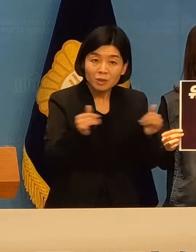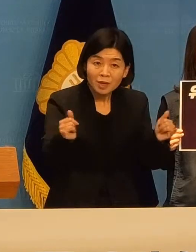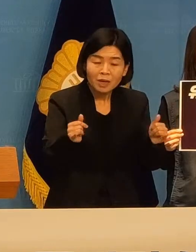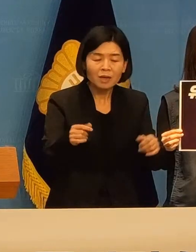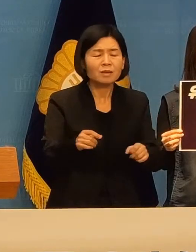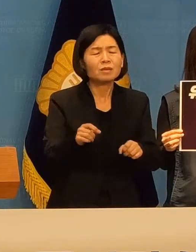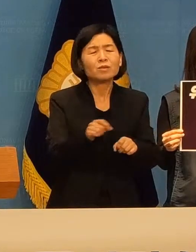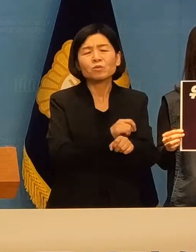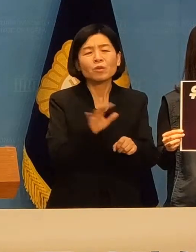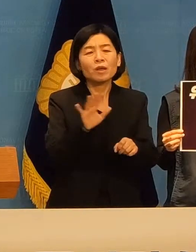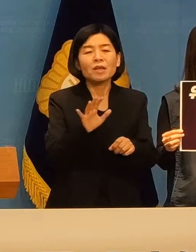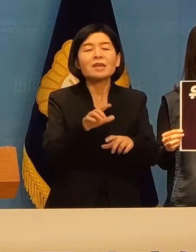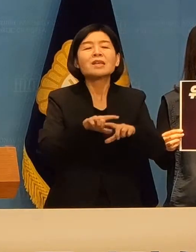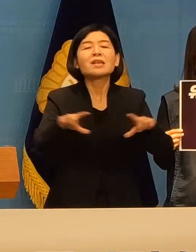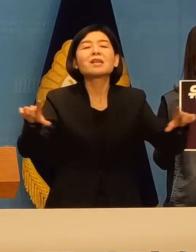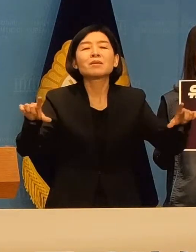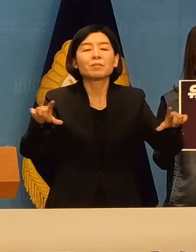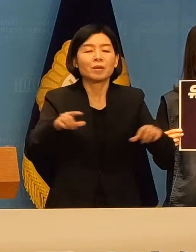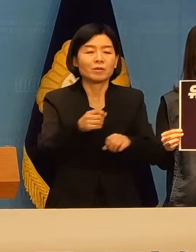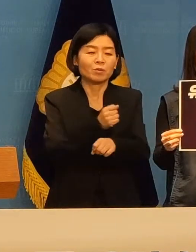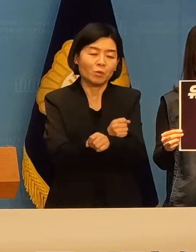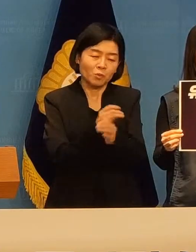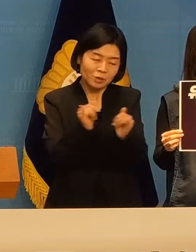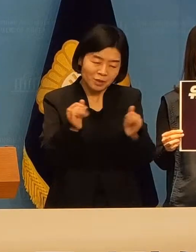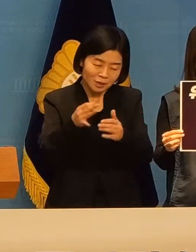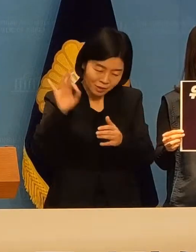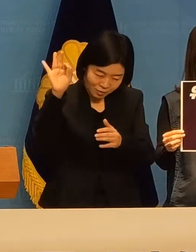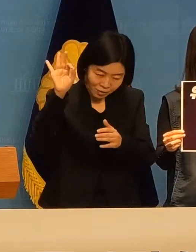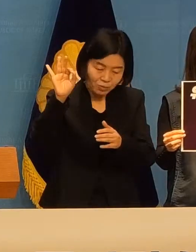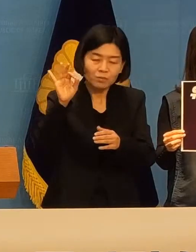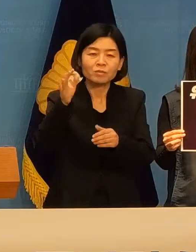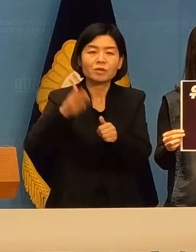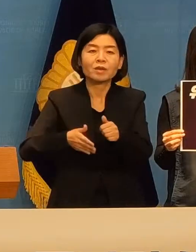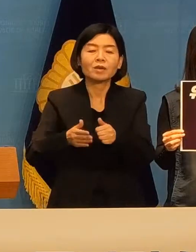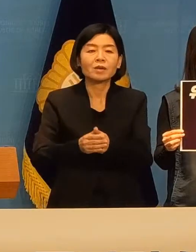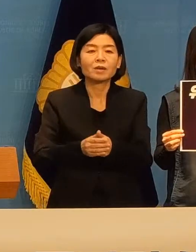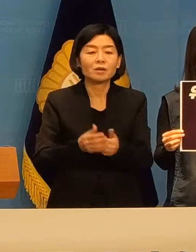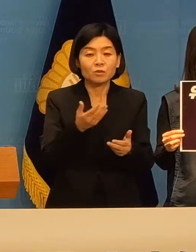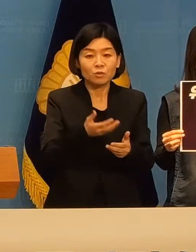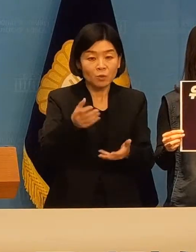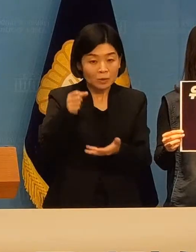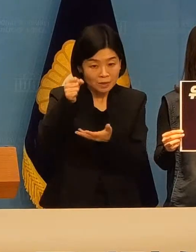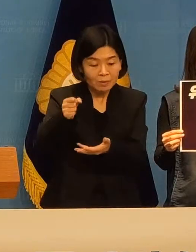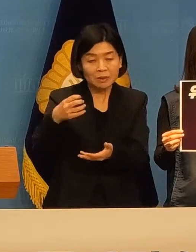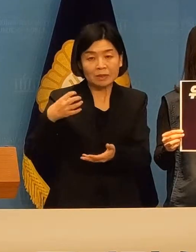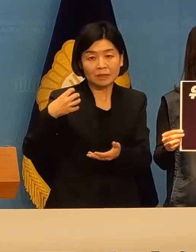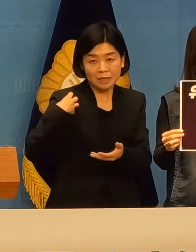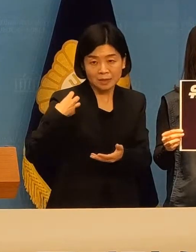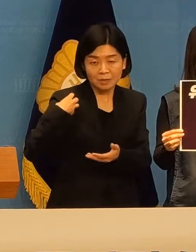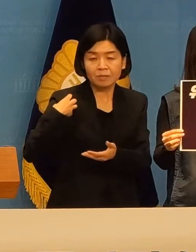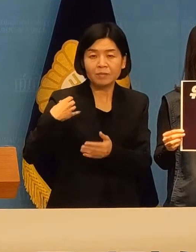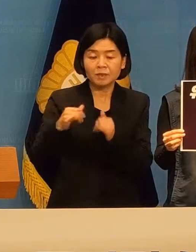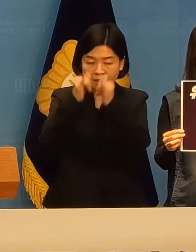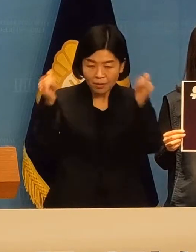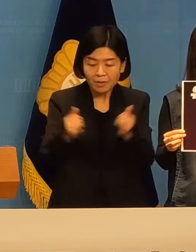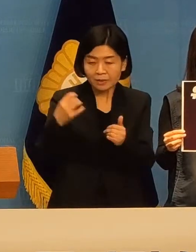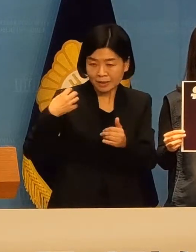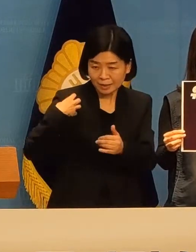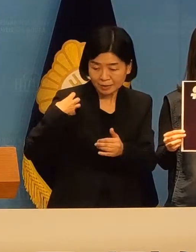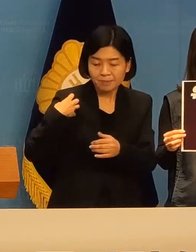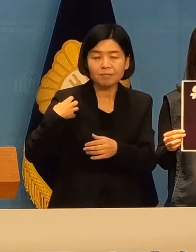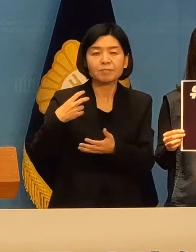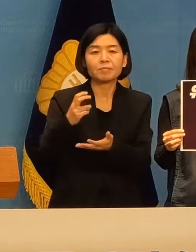형태로 인정하고 노동자로 인정받을 수 있는 법을 마련해야 합니다. 그리고 유통자본의 사회적 책임을 물을 수 있도록 제도를 만들어야 할 것입니다.